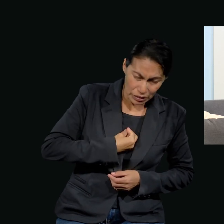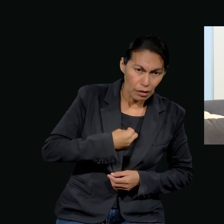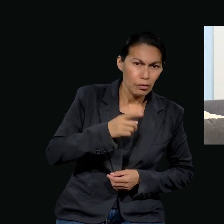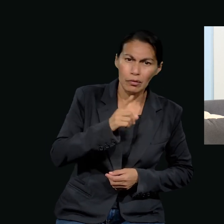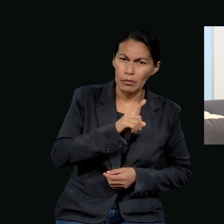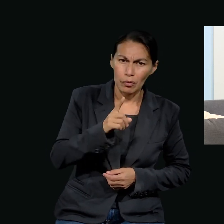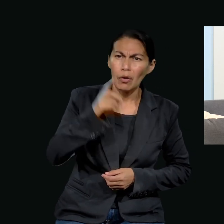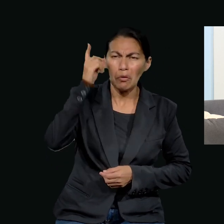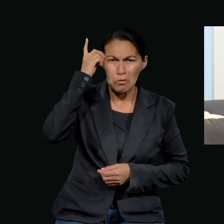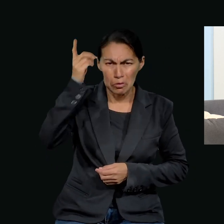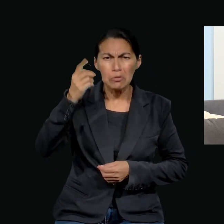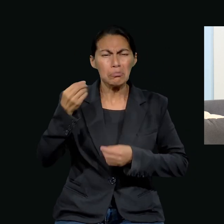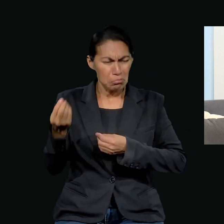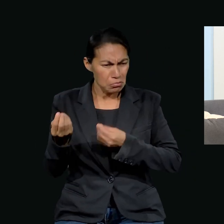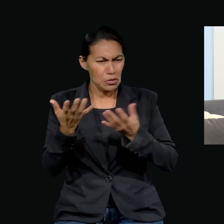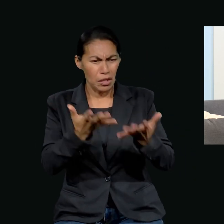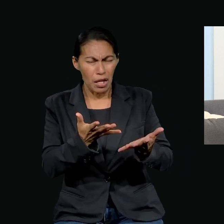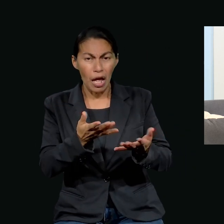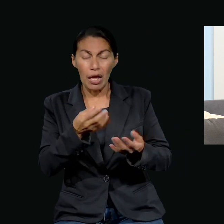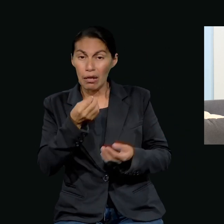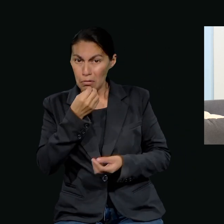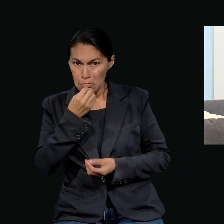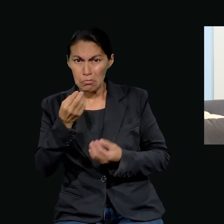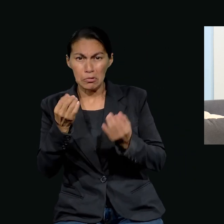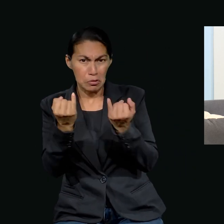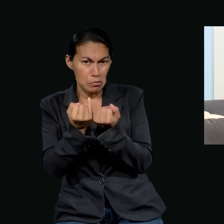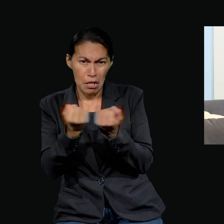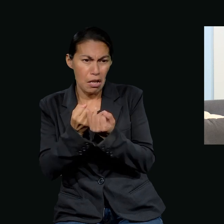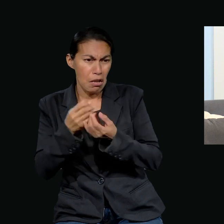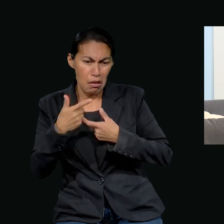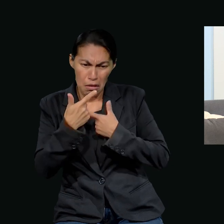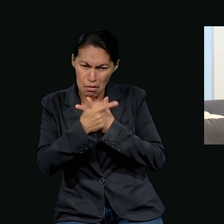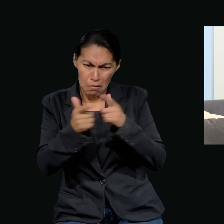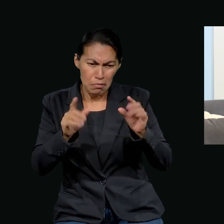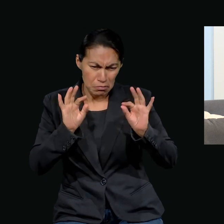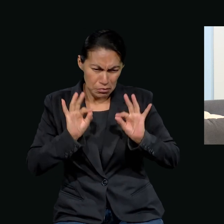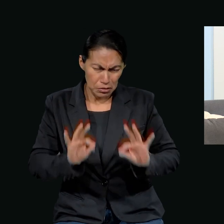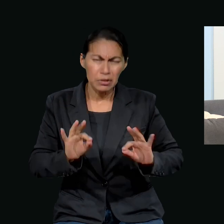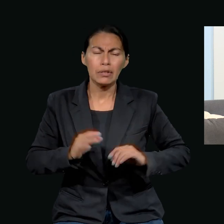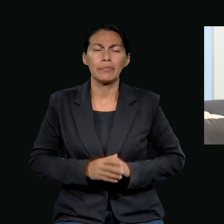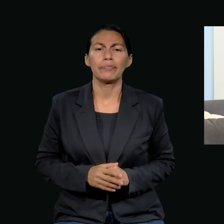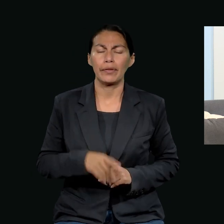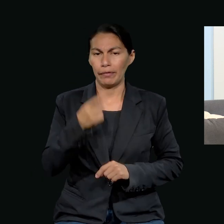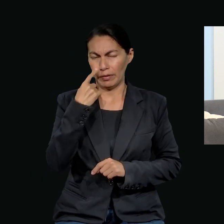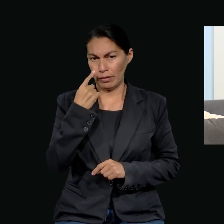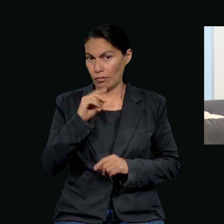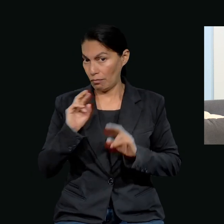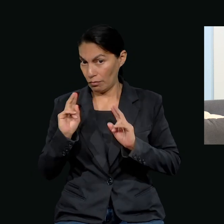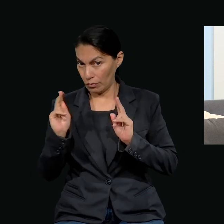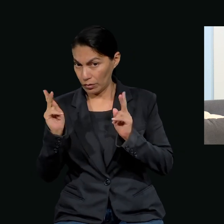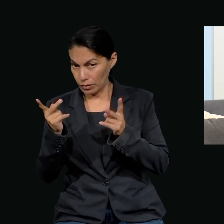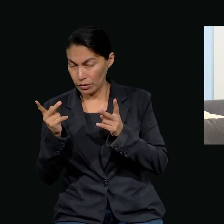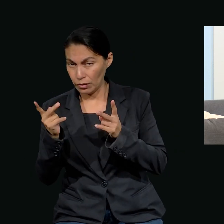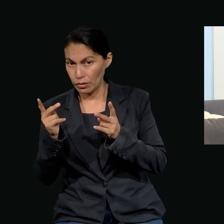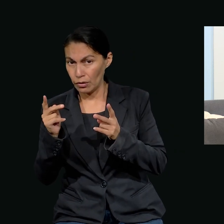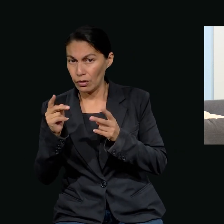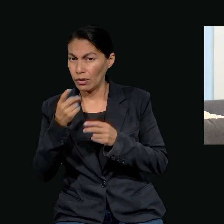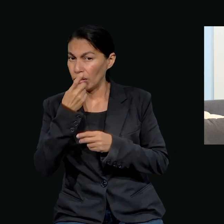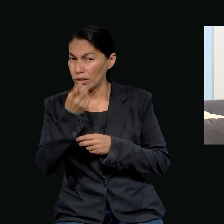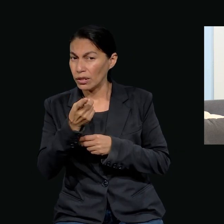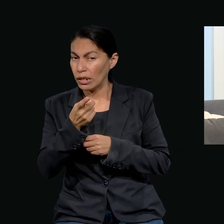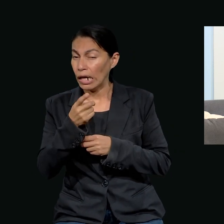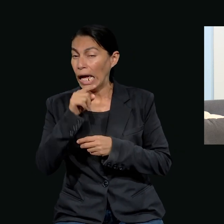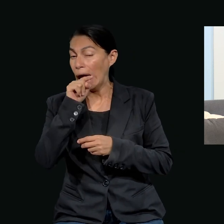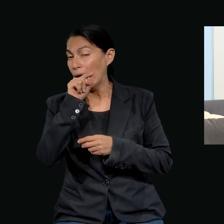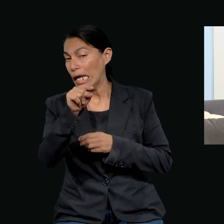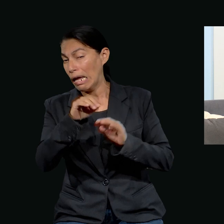vecino me dice, óyeme, allá en el monte, porque la playa aquella quedó barrida. Detrás